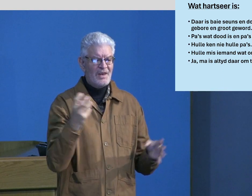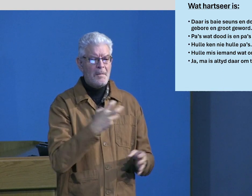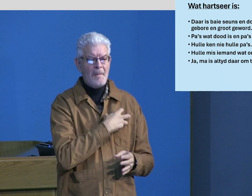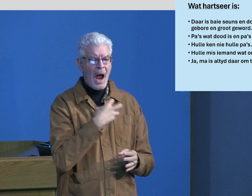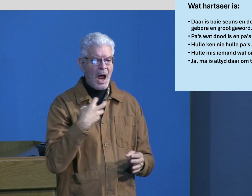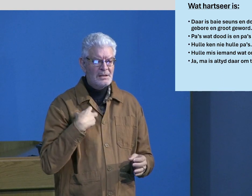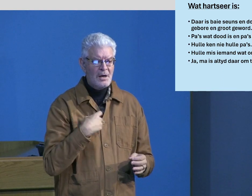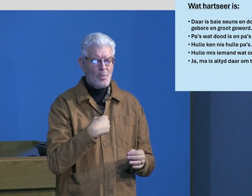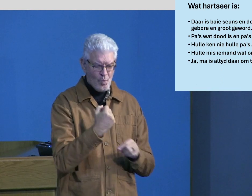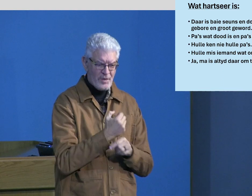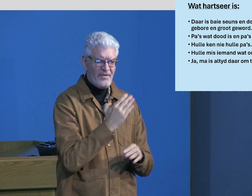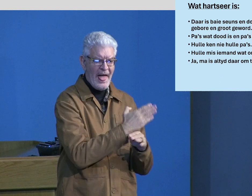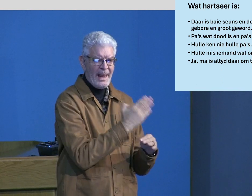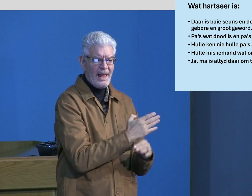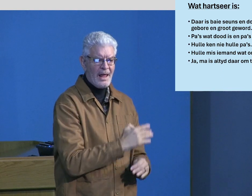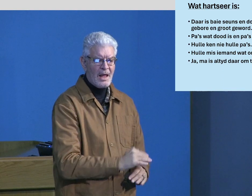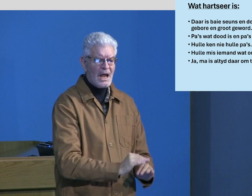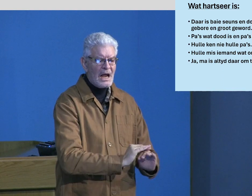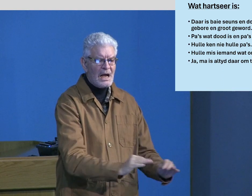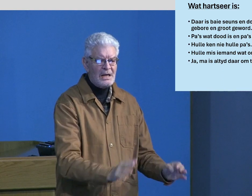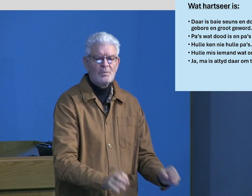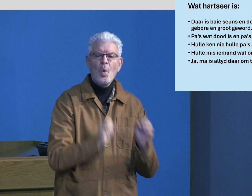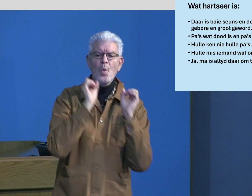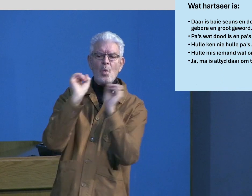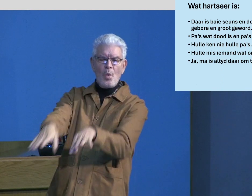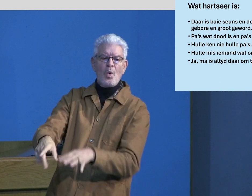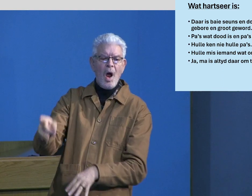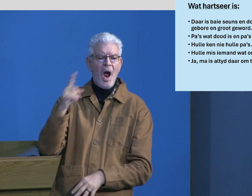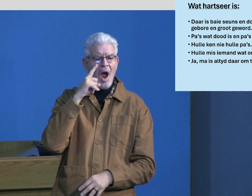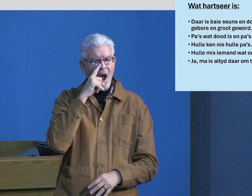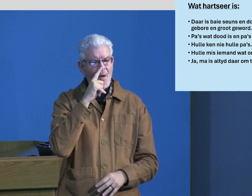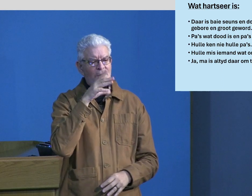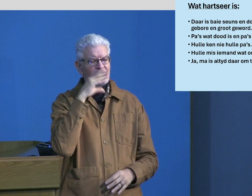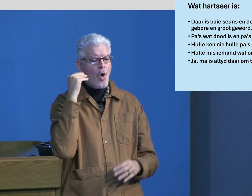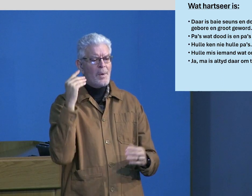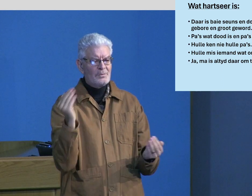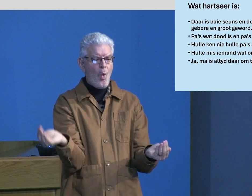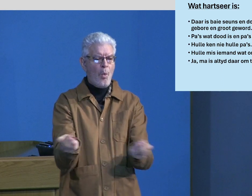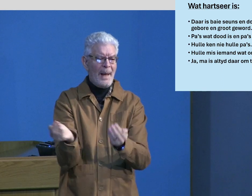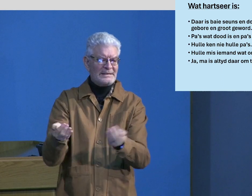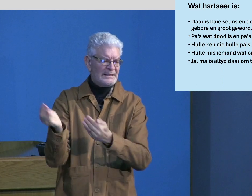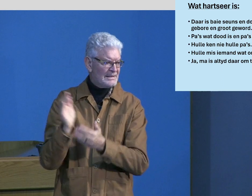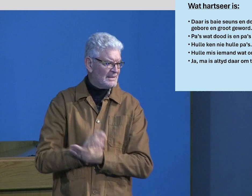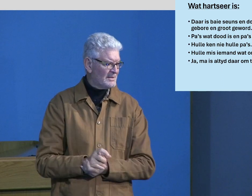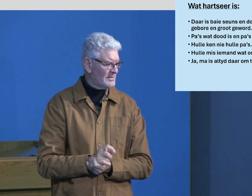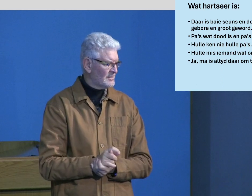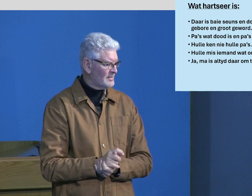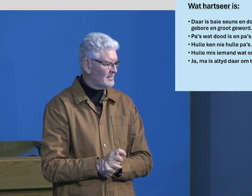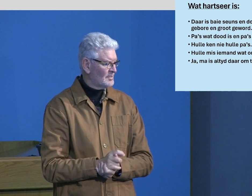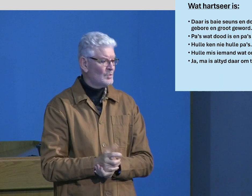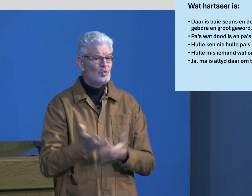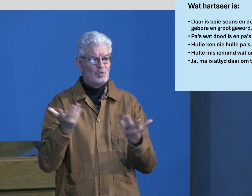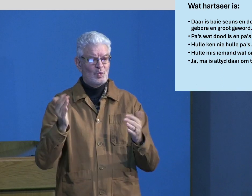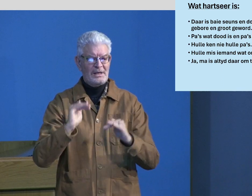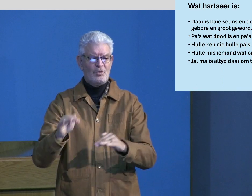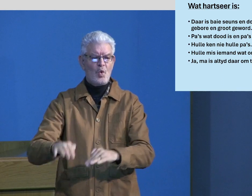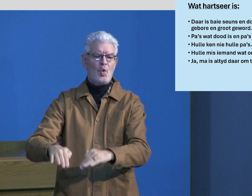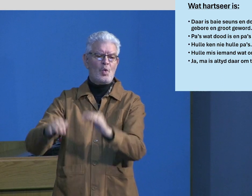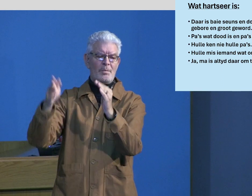Ons weet, meeste van die ma's moet gaan werk. Kinders word afgelaai by oupas en oumas om die te versorg. Hulle